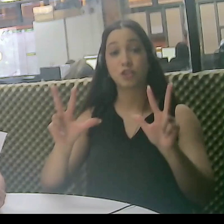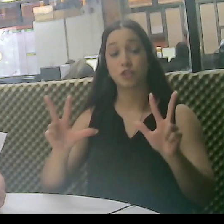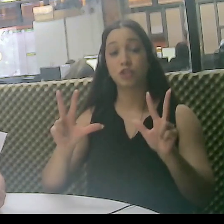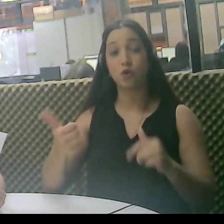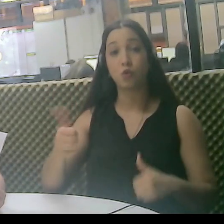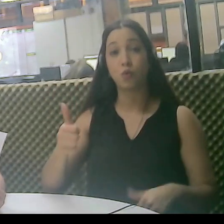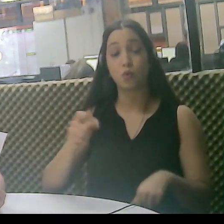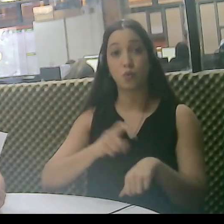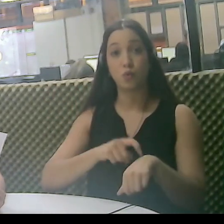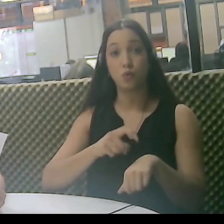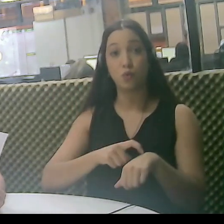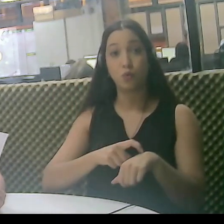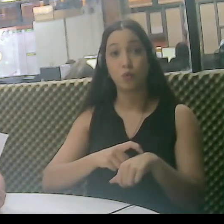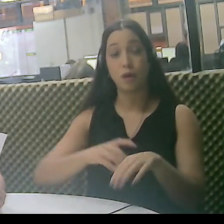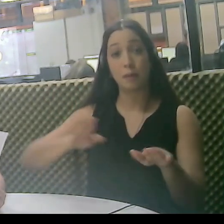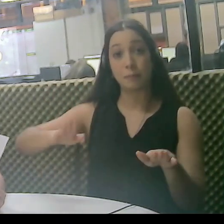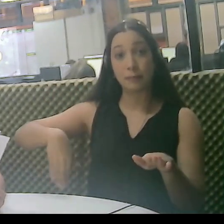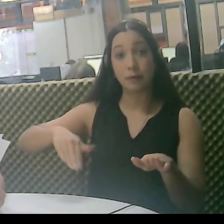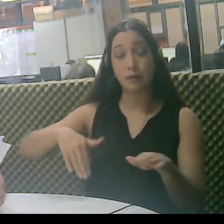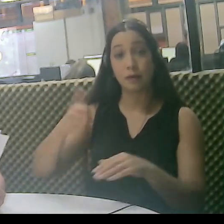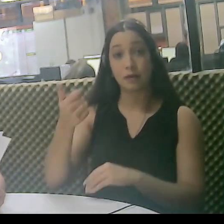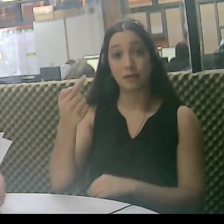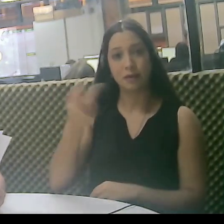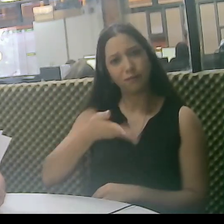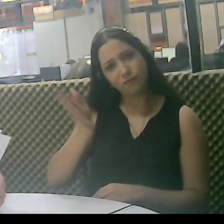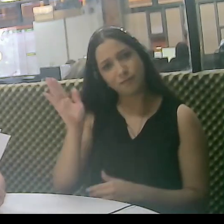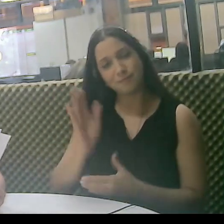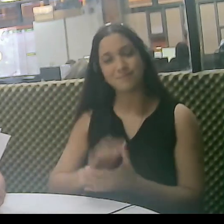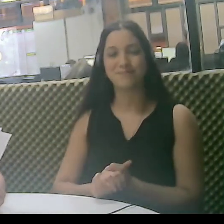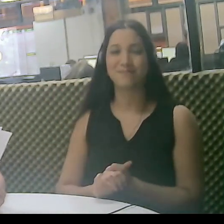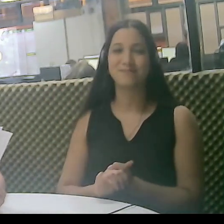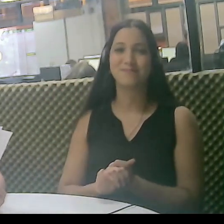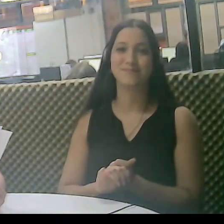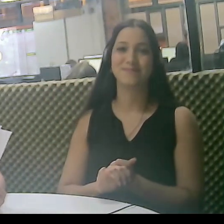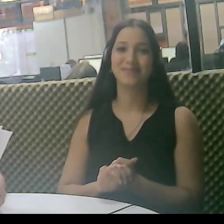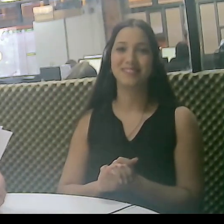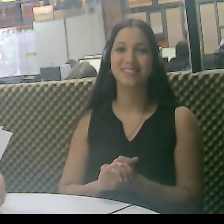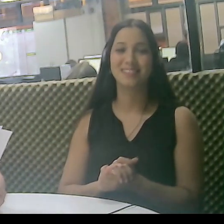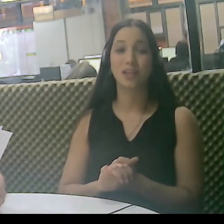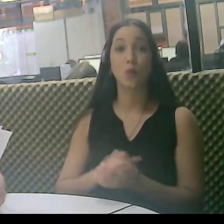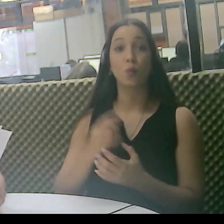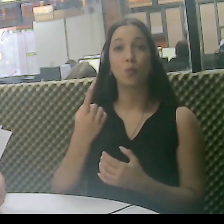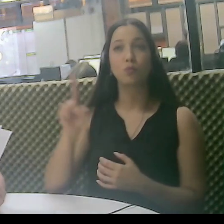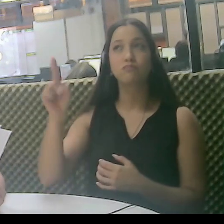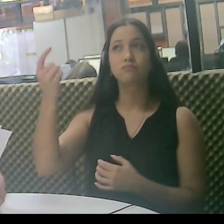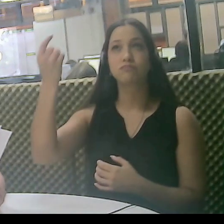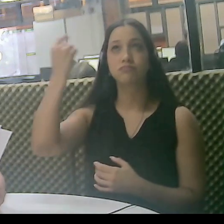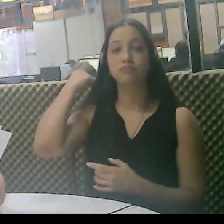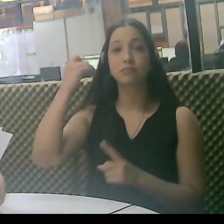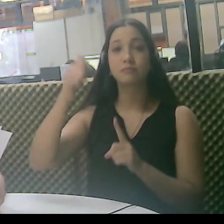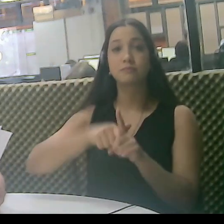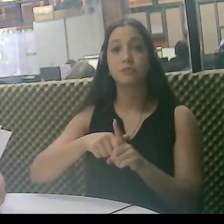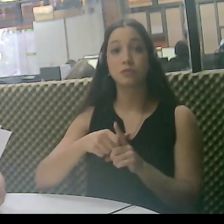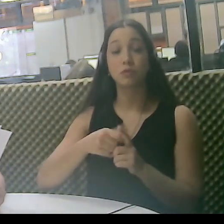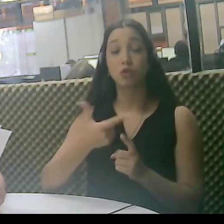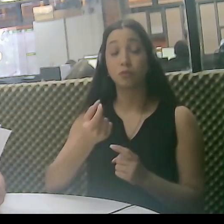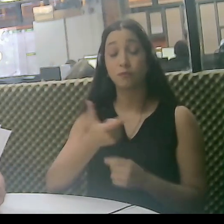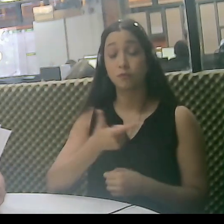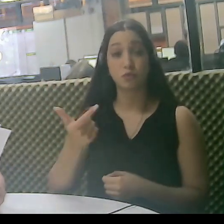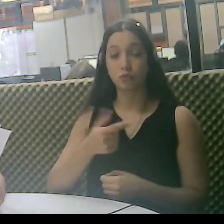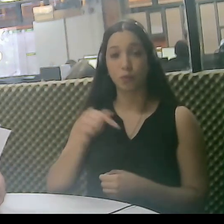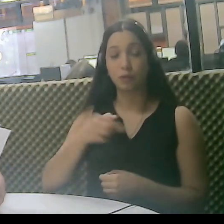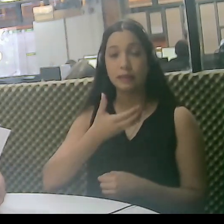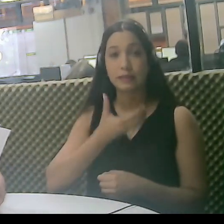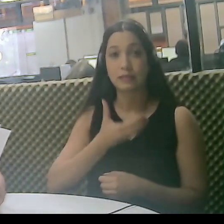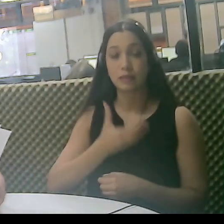contra o Pré-Clube às 5 da tarde. Prestigie! No último mês de 2022, as ações do